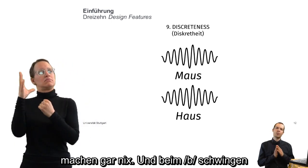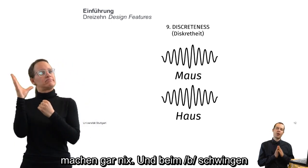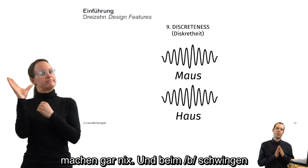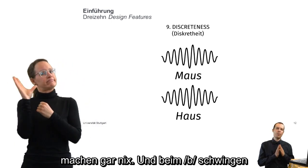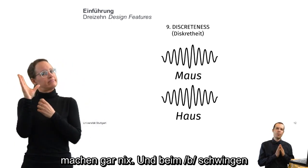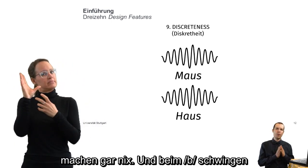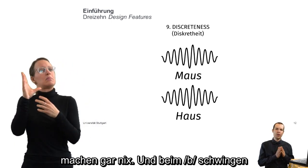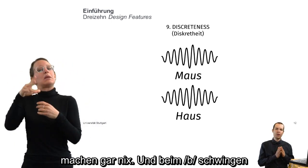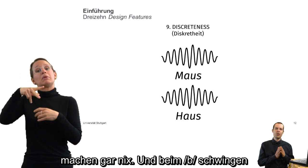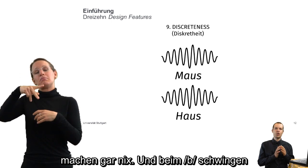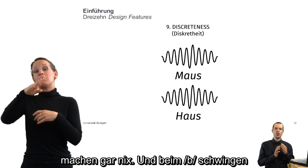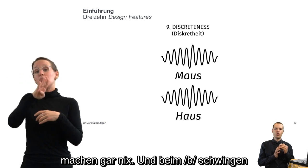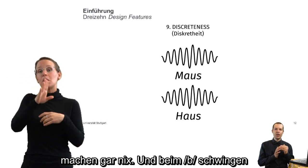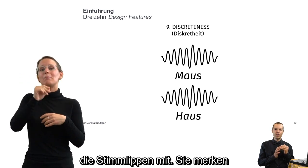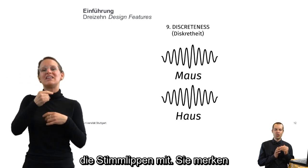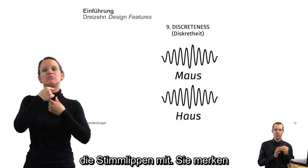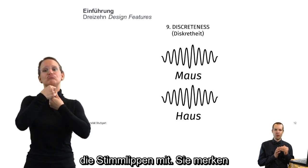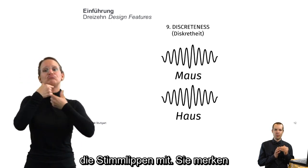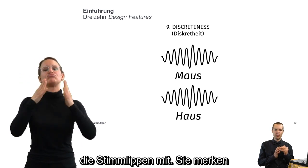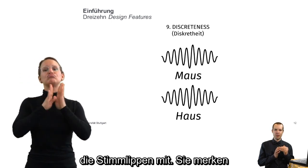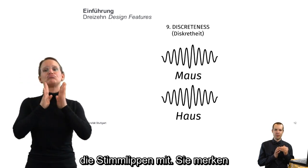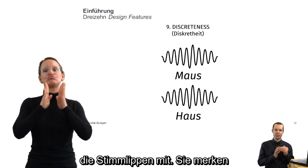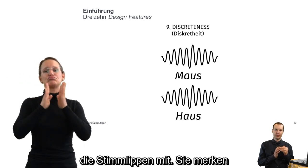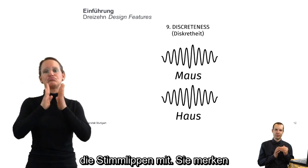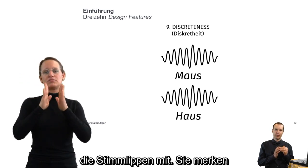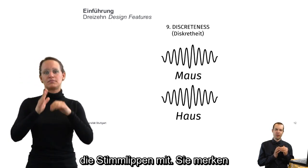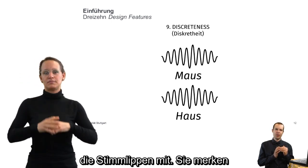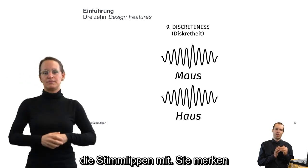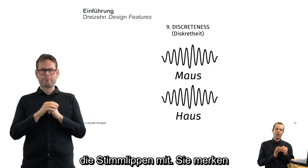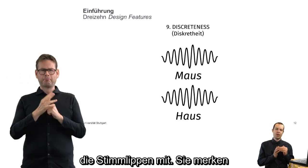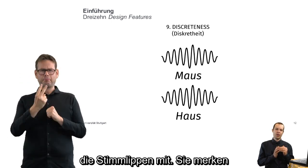nichts und beim B schwingen die Stimmlippen mit.